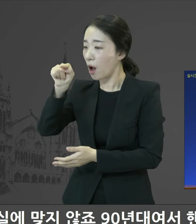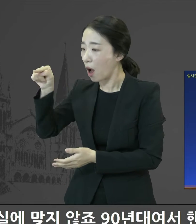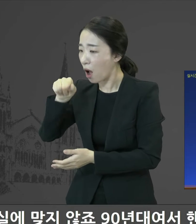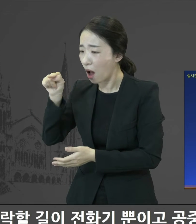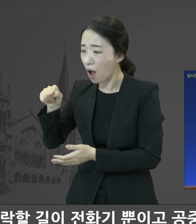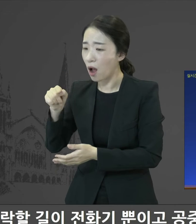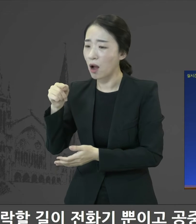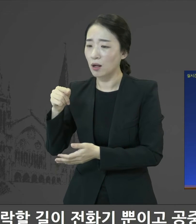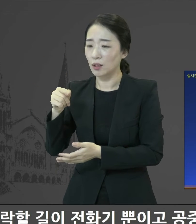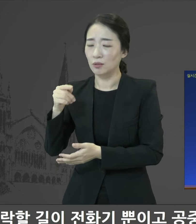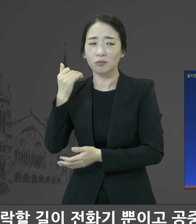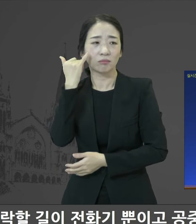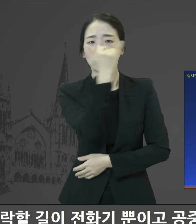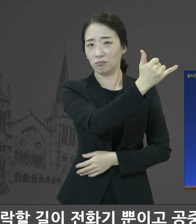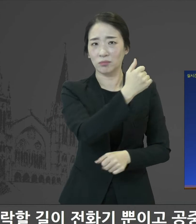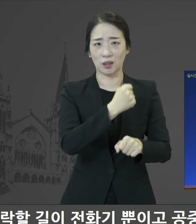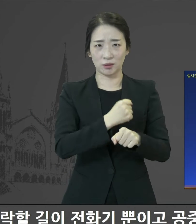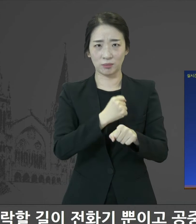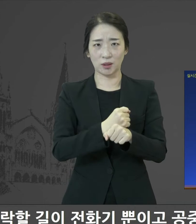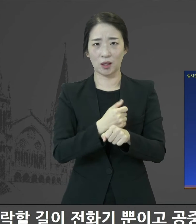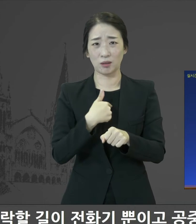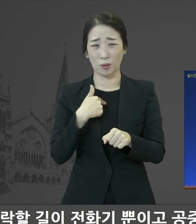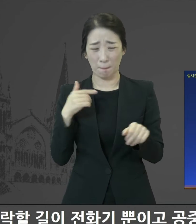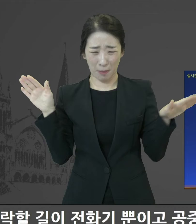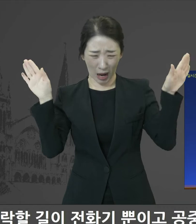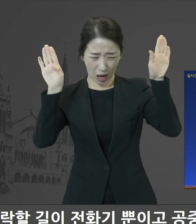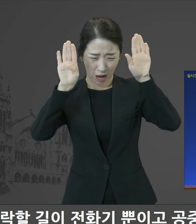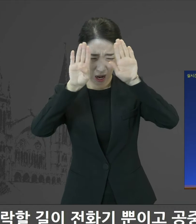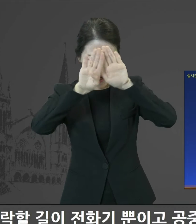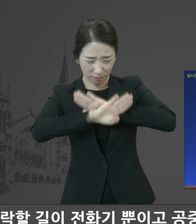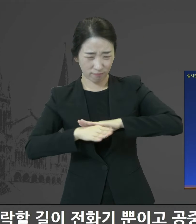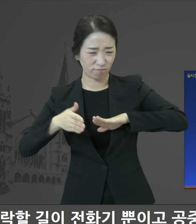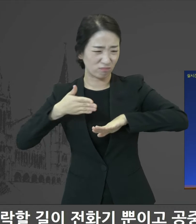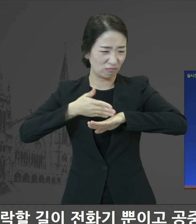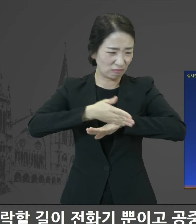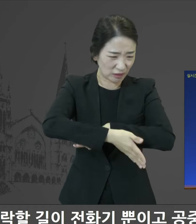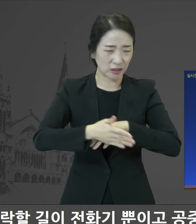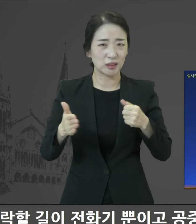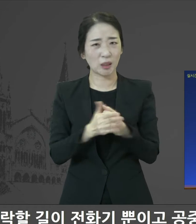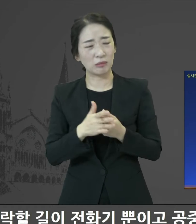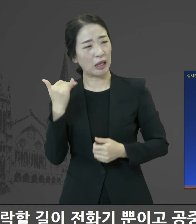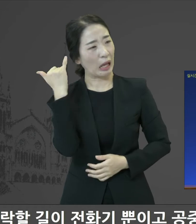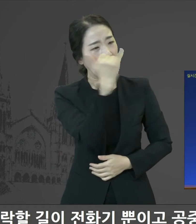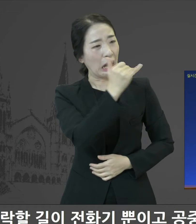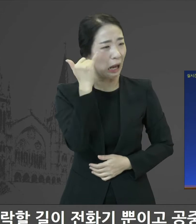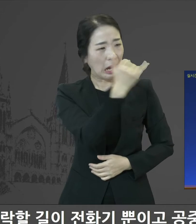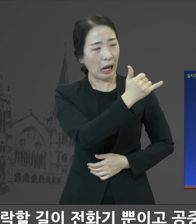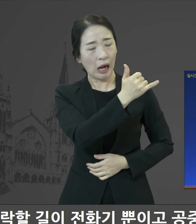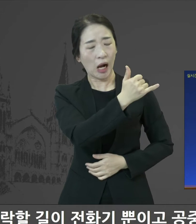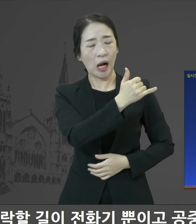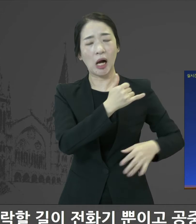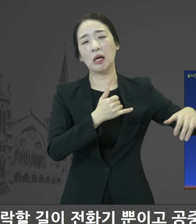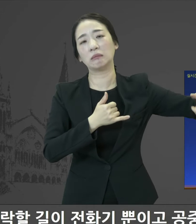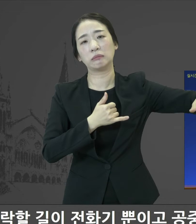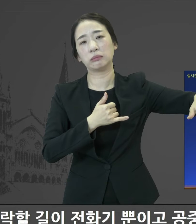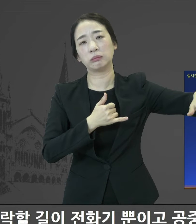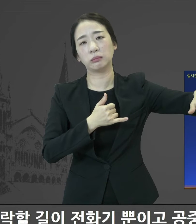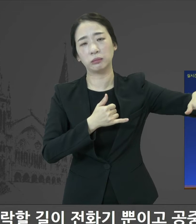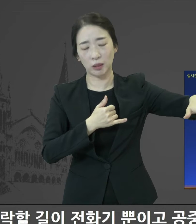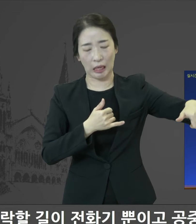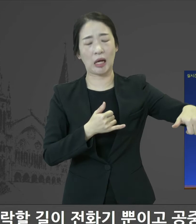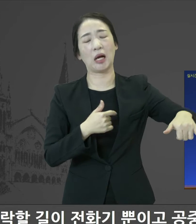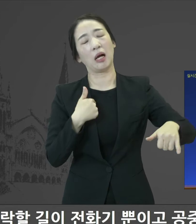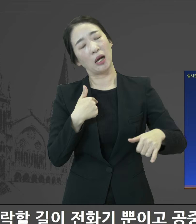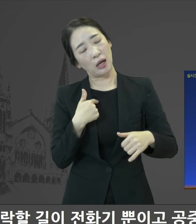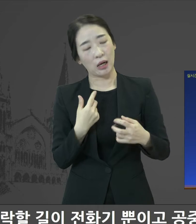드렸는데 밤이 늦었기 때문에 당연히 연락이 안 됐습니다. 사무실 전화번호였거든요.